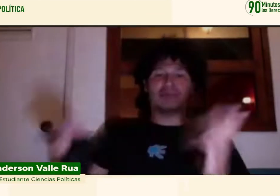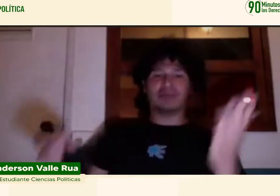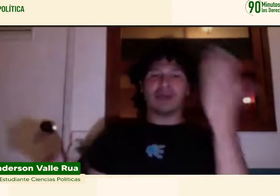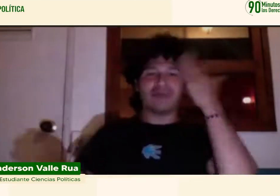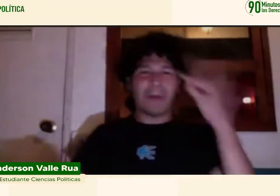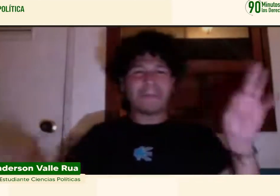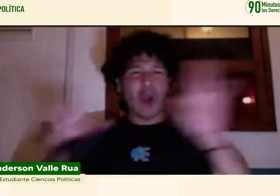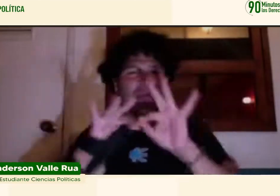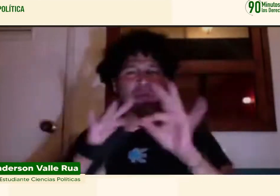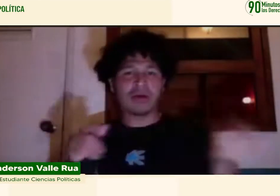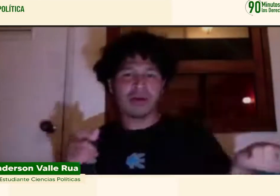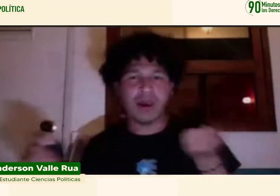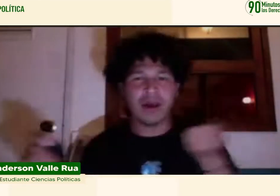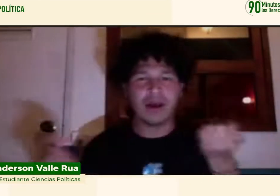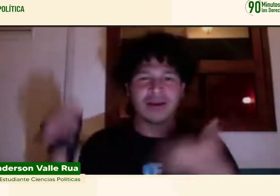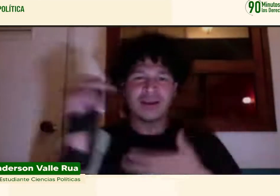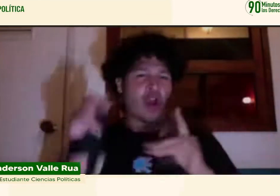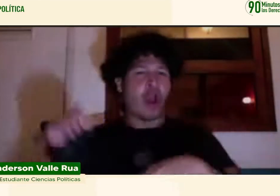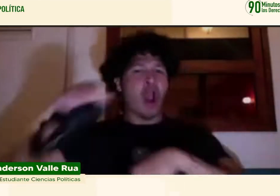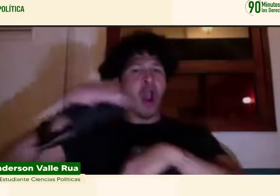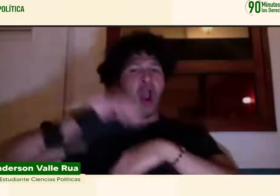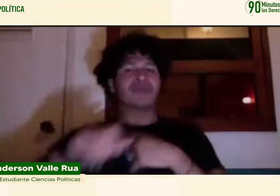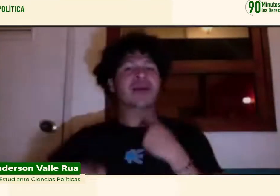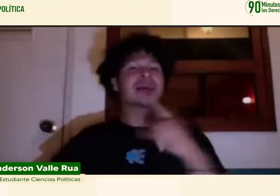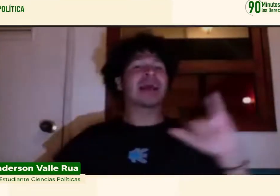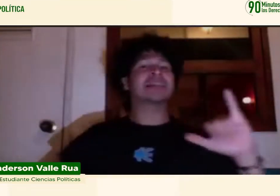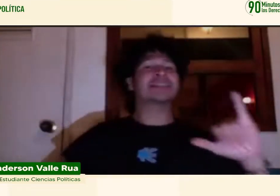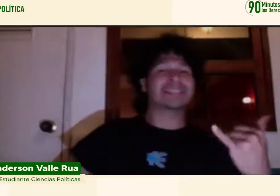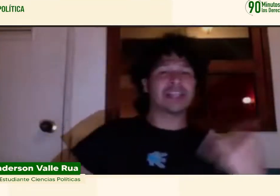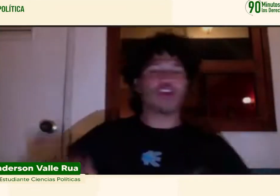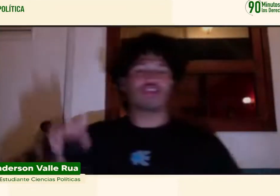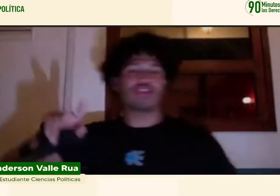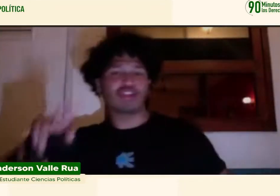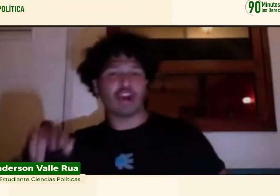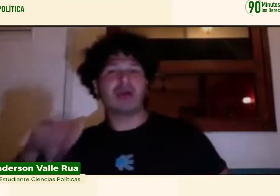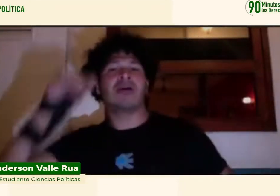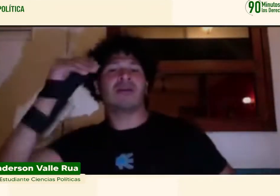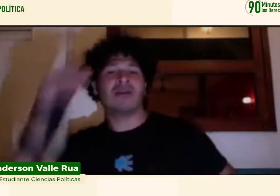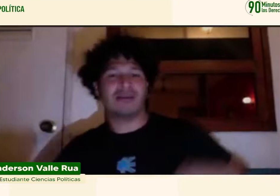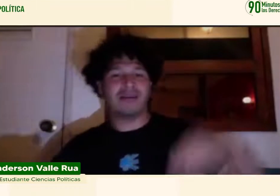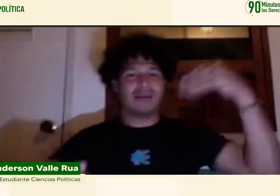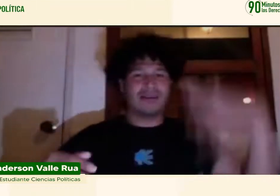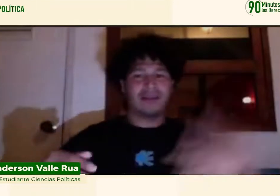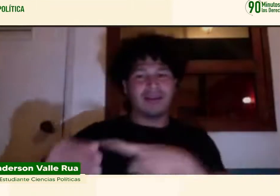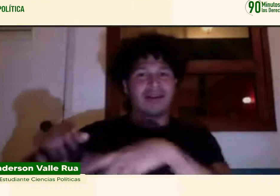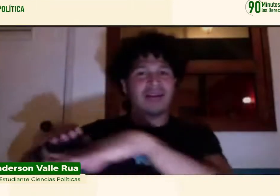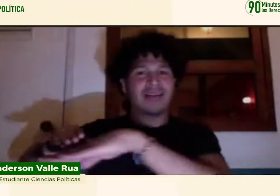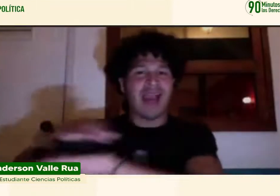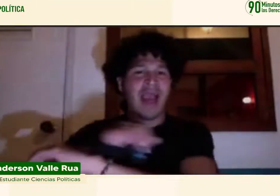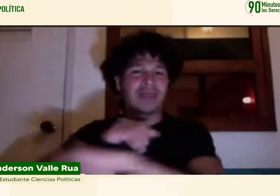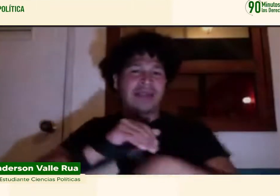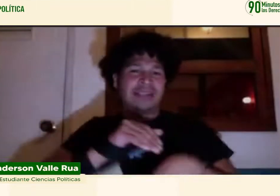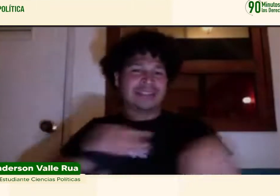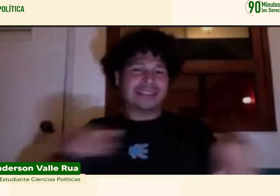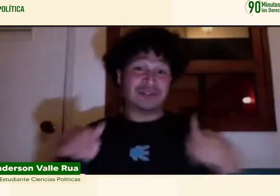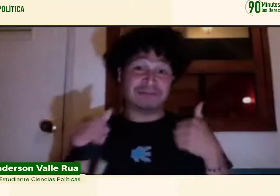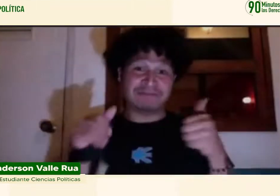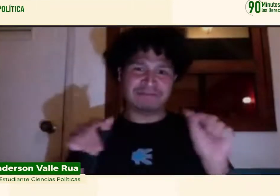acerca de si sí o no día que más bien la organización tendría que tener en cuenta las consecuencias que trae